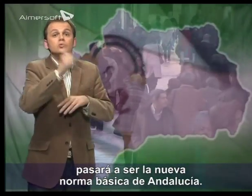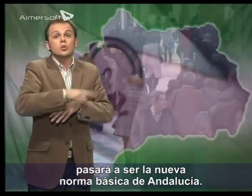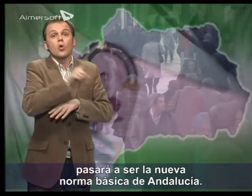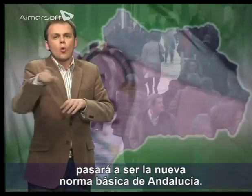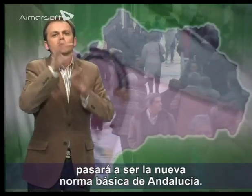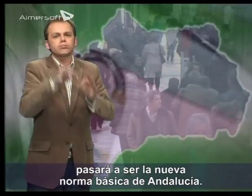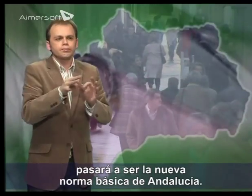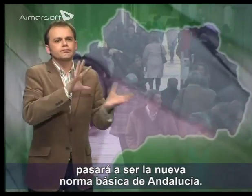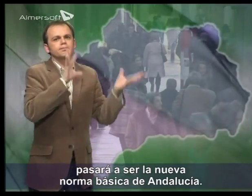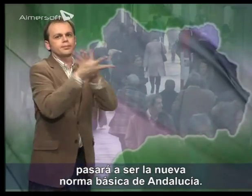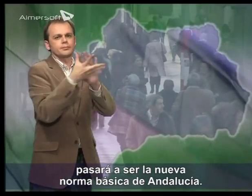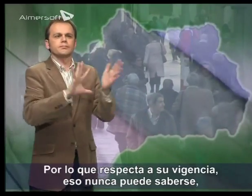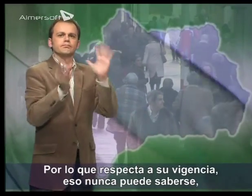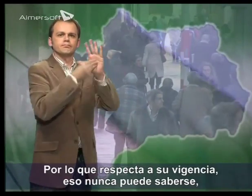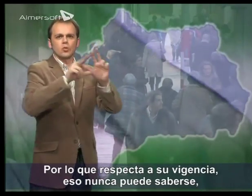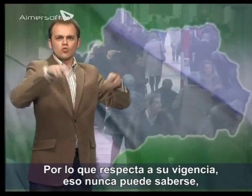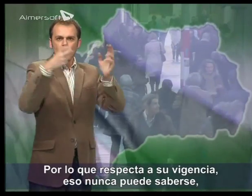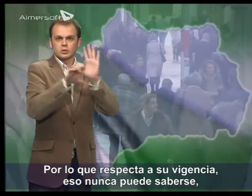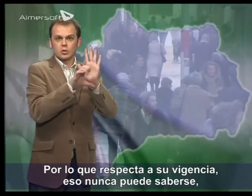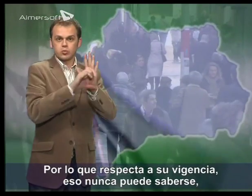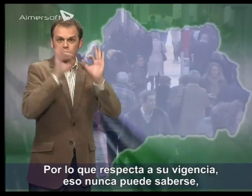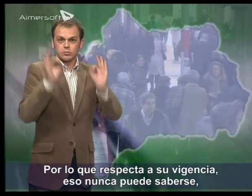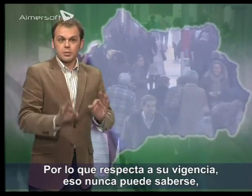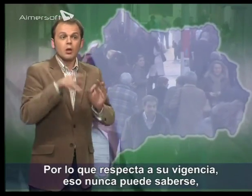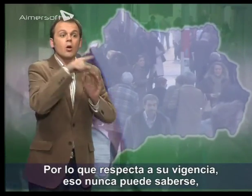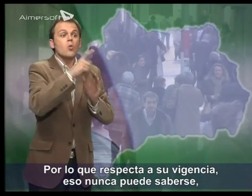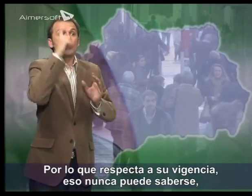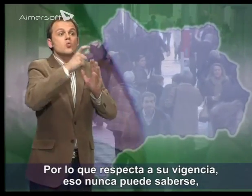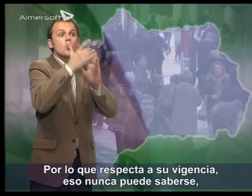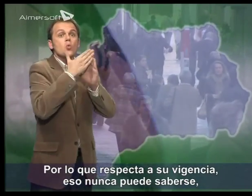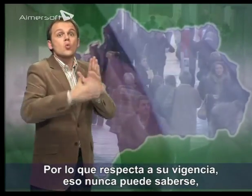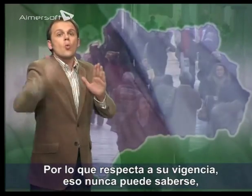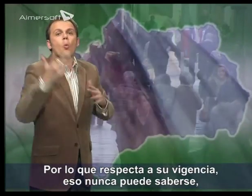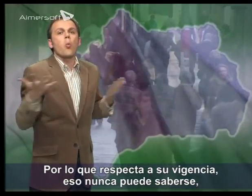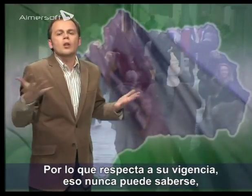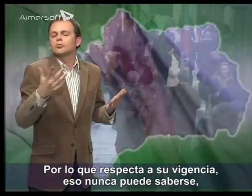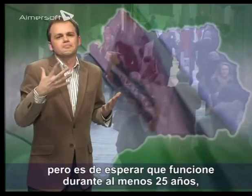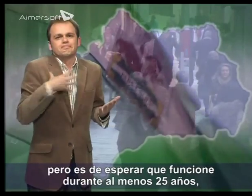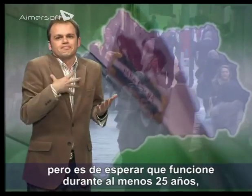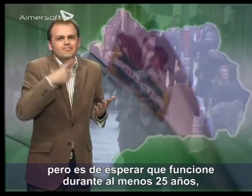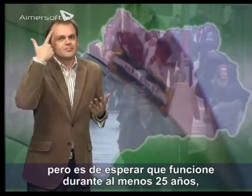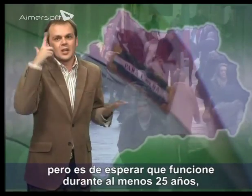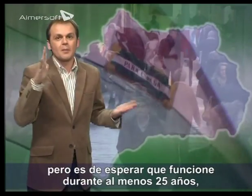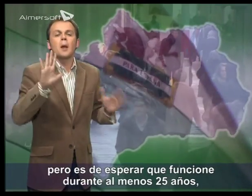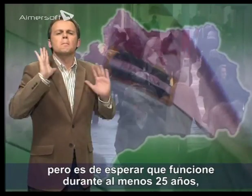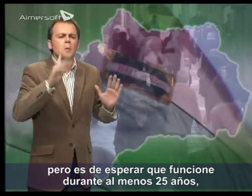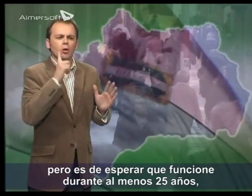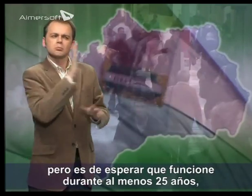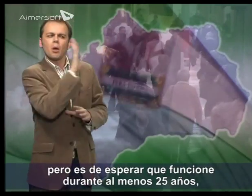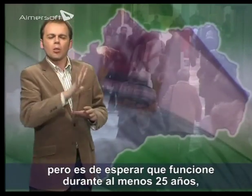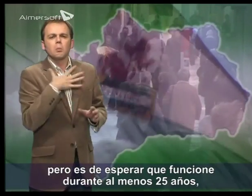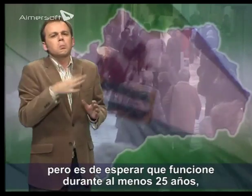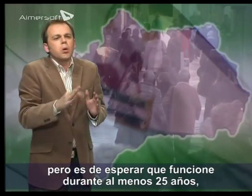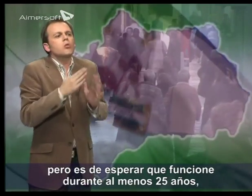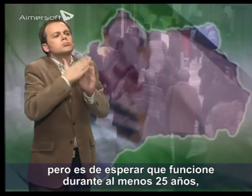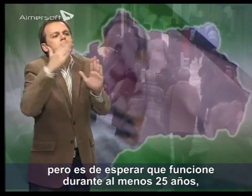norma básica de Andalucía. Por lo que respecta a su vigencia, eso nunca puede saberse, pero es de esperar que